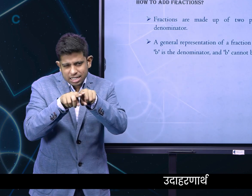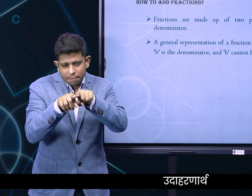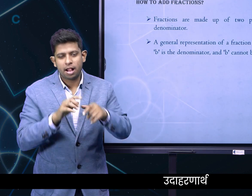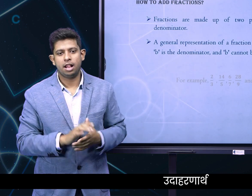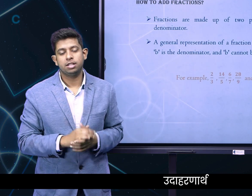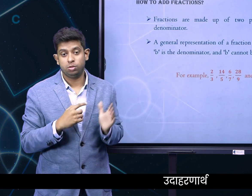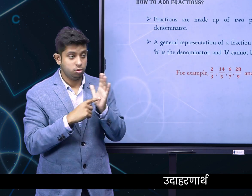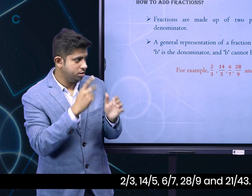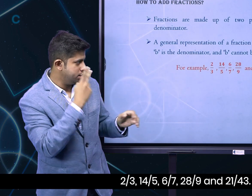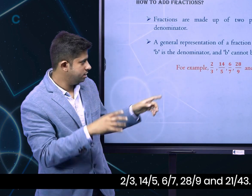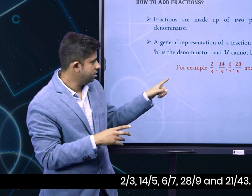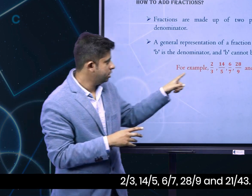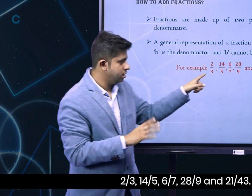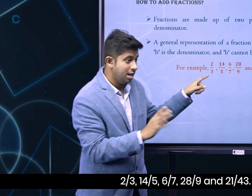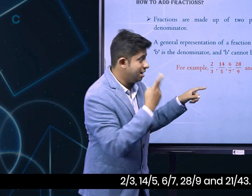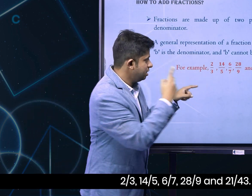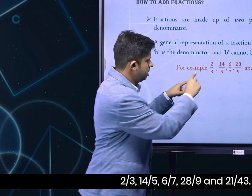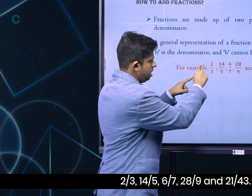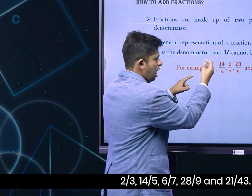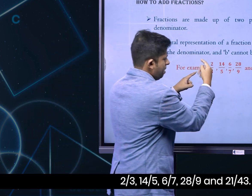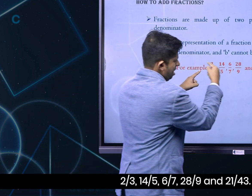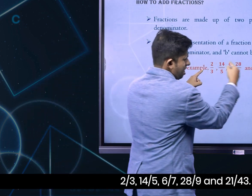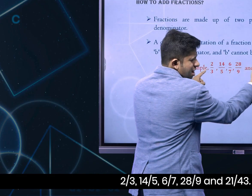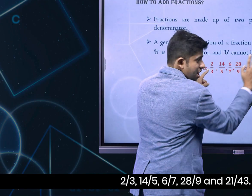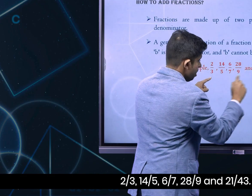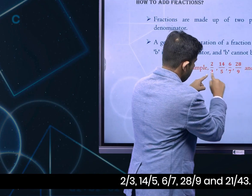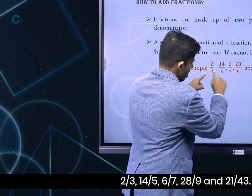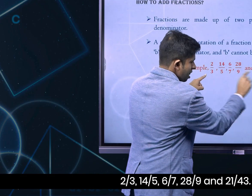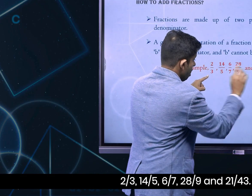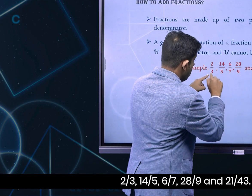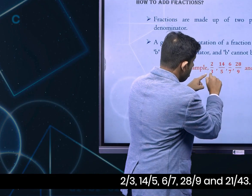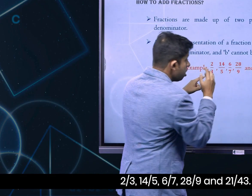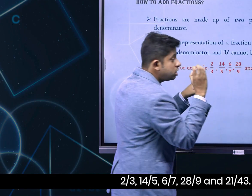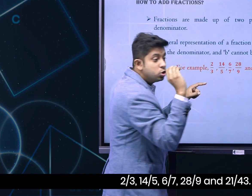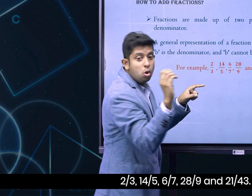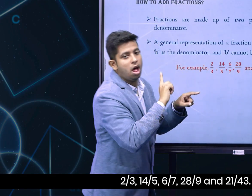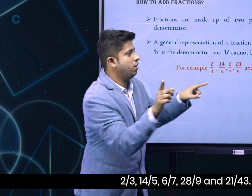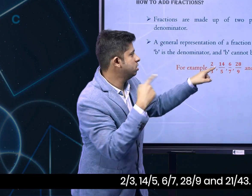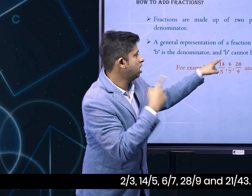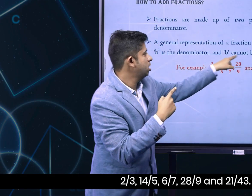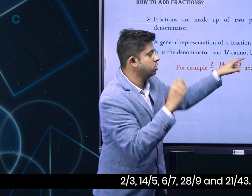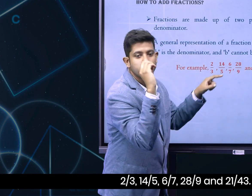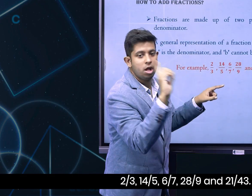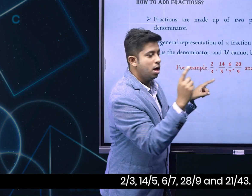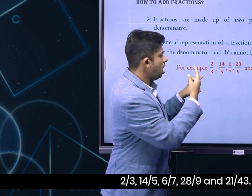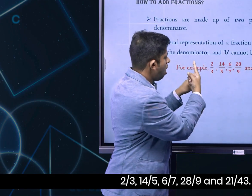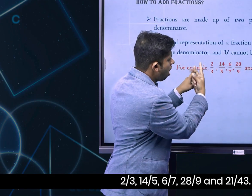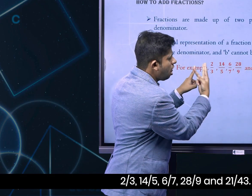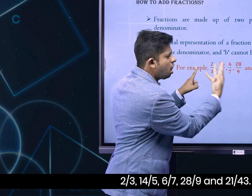उदाहरणार्थ 2/3, 14/15, 6/7, 28/9 आणि